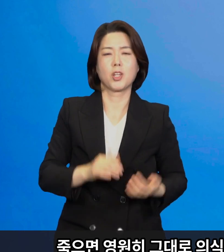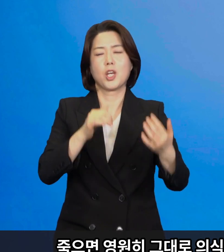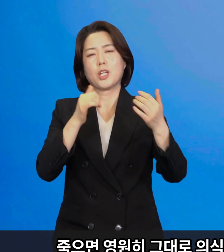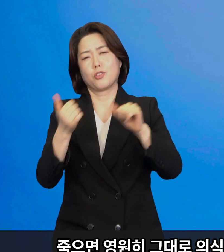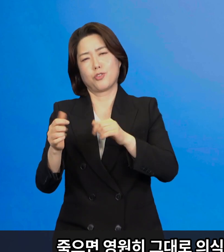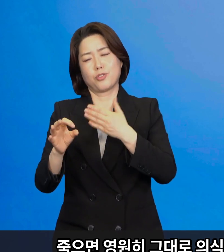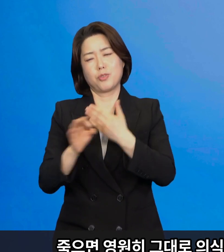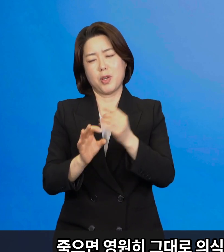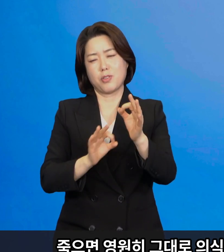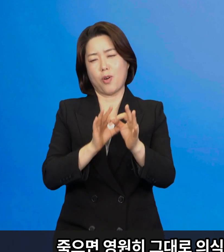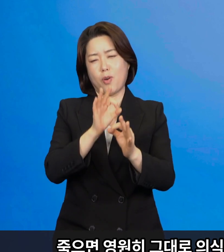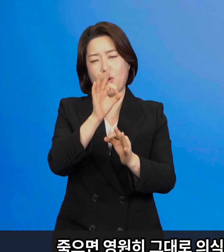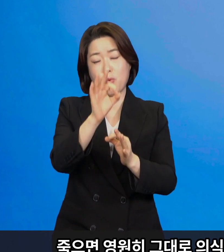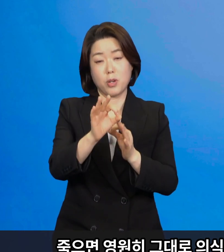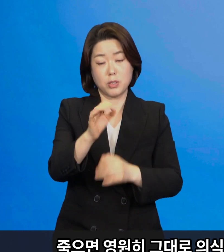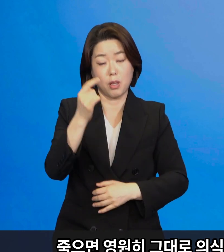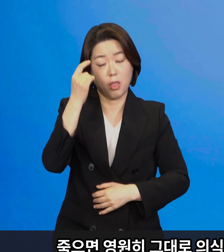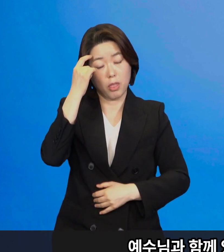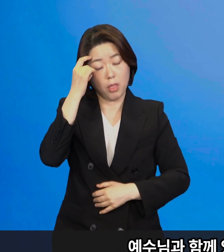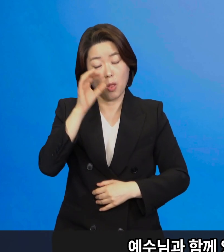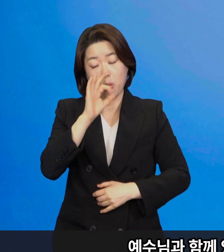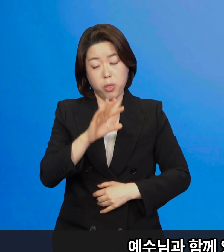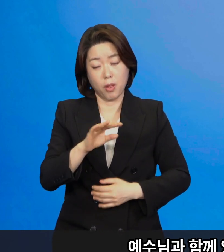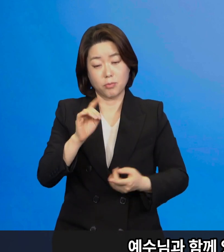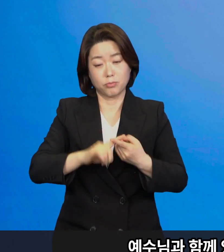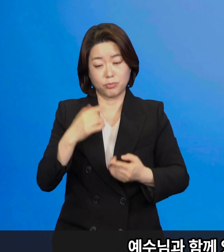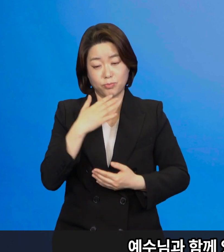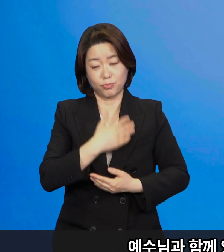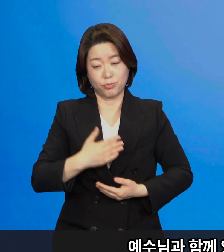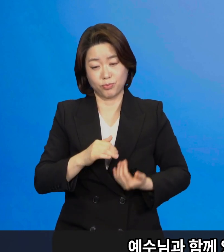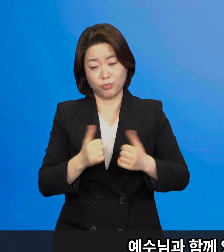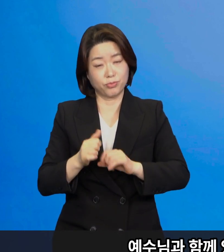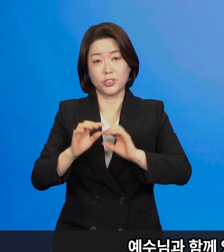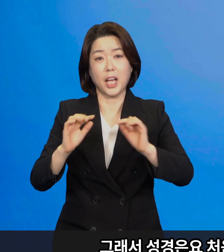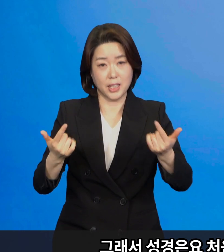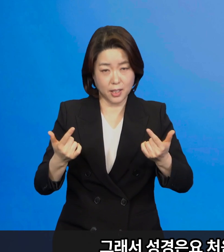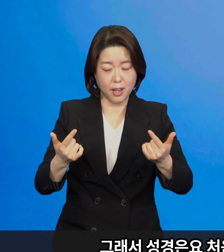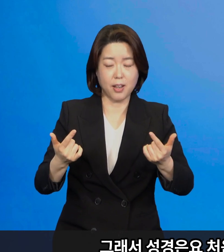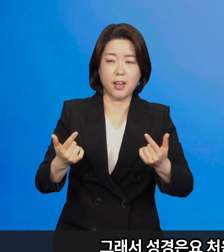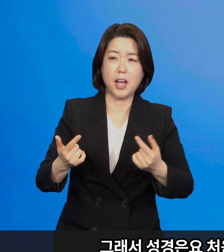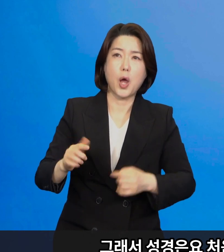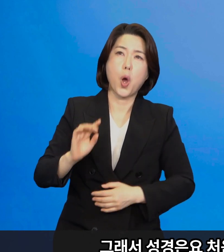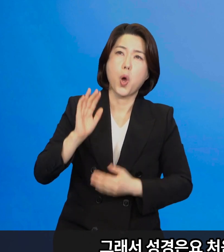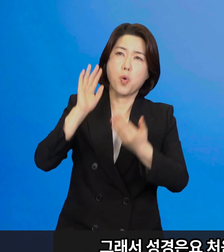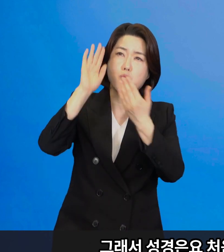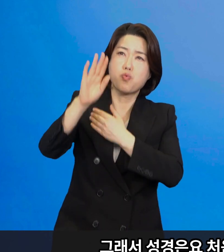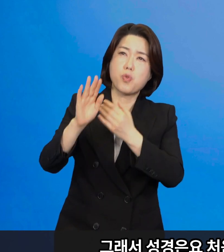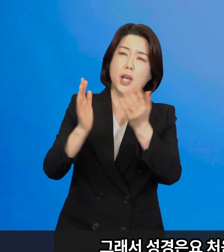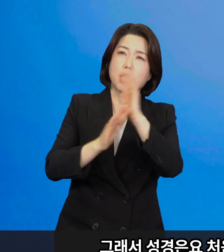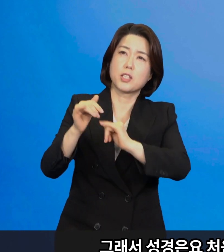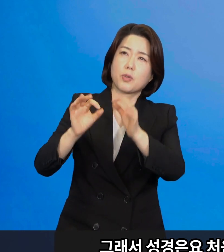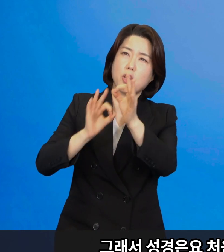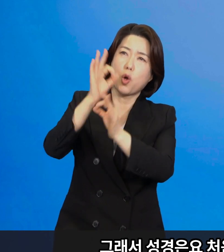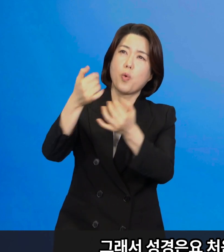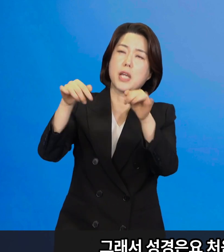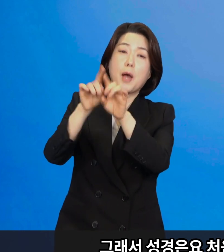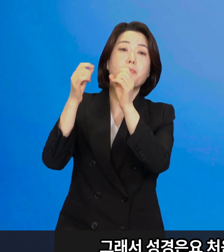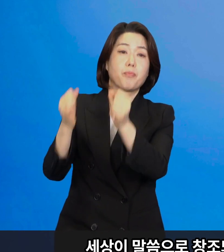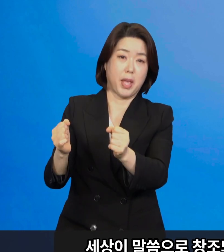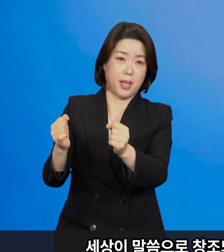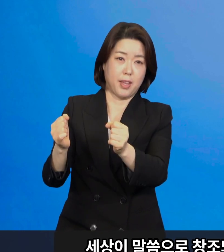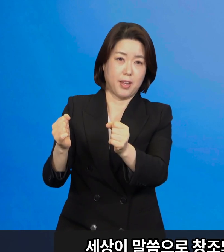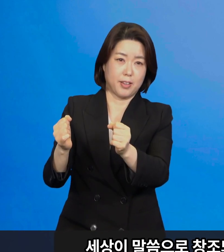그대로 의식 없는 상태로 있는 것이 아니라 예수님과 함께 있게 된다는 거예요. 그래서 성경은요, 처음에 창조를